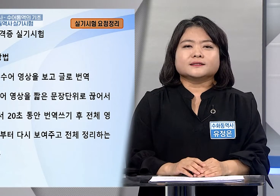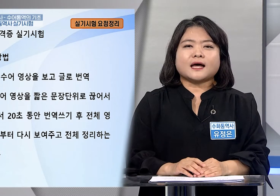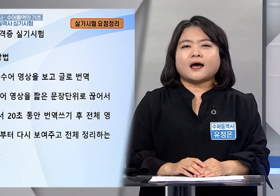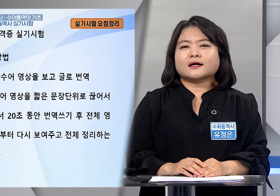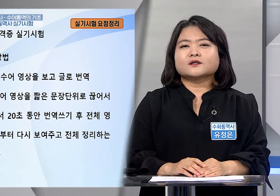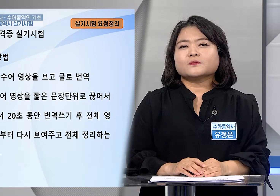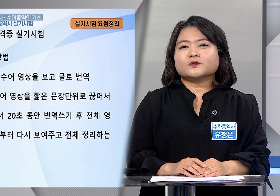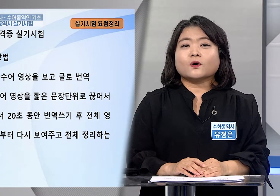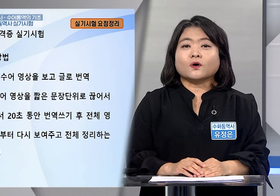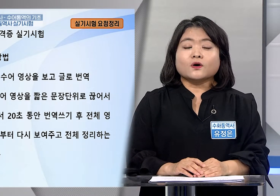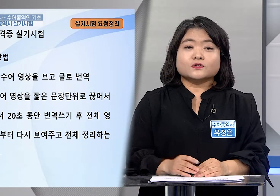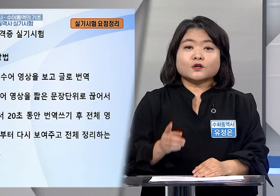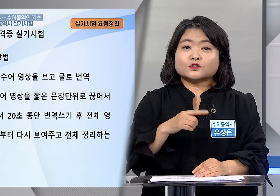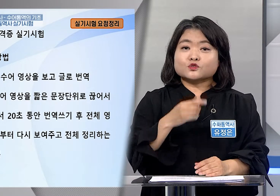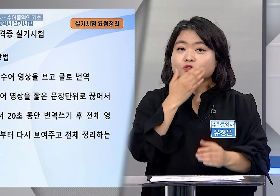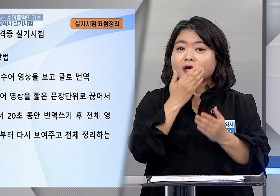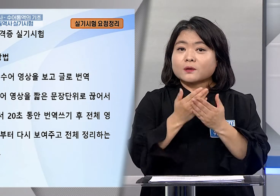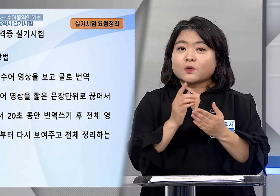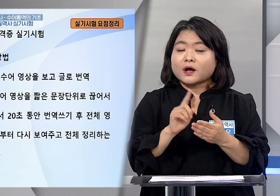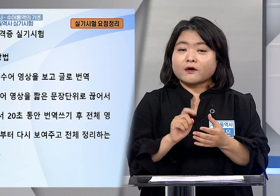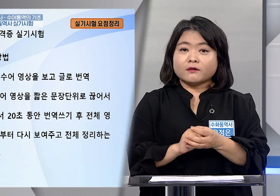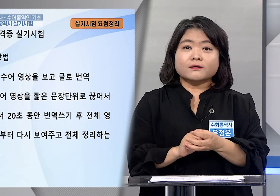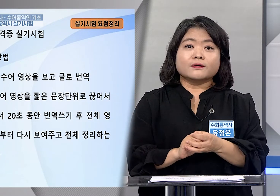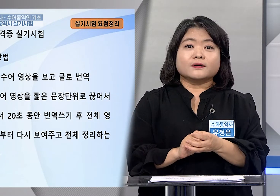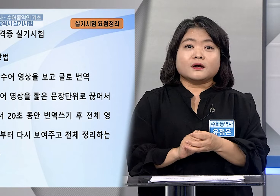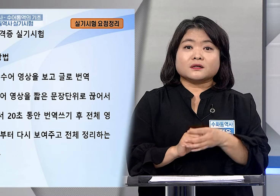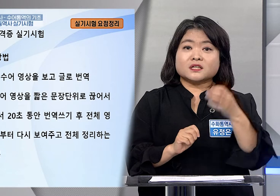자, 그러면요. 여기서 중요한 게 뭘까요?